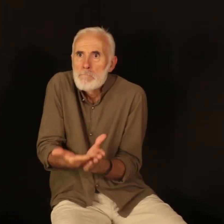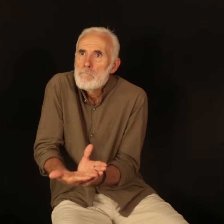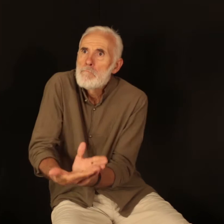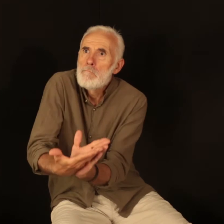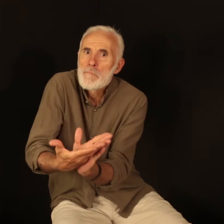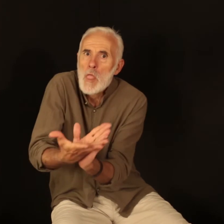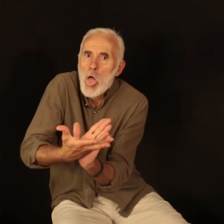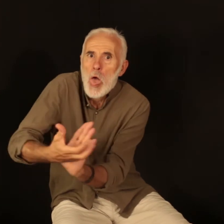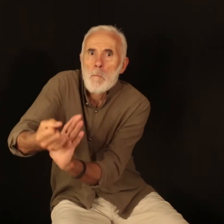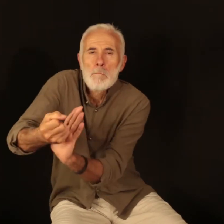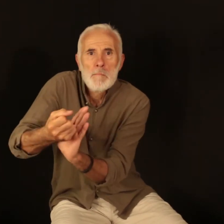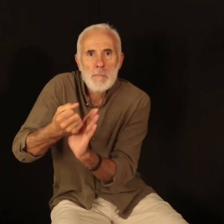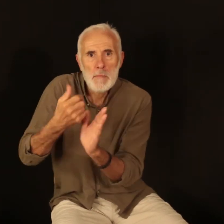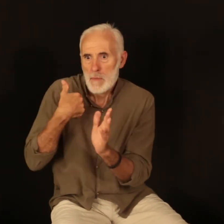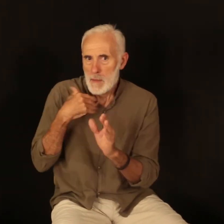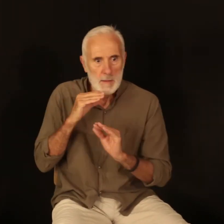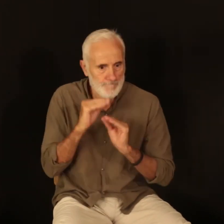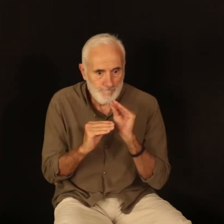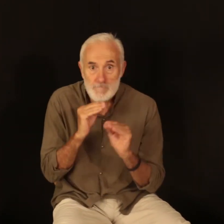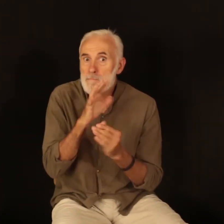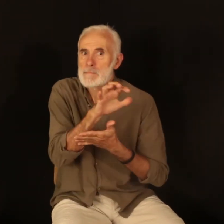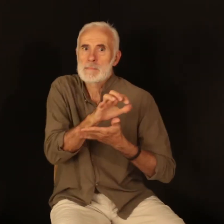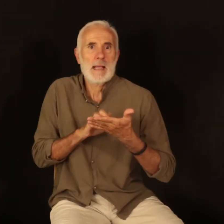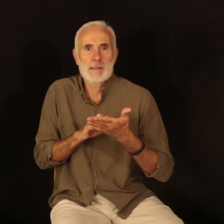ça nous permet de servir au mieux le texte.